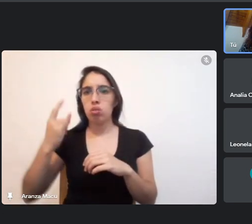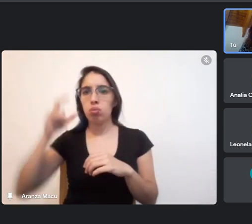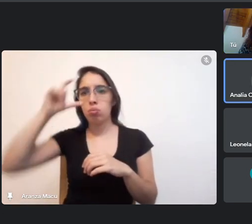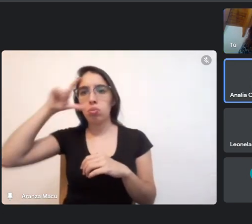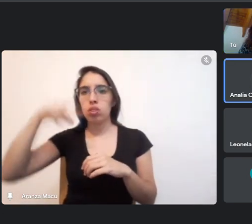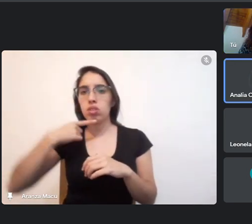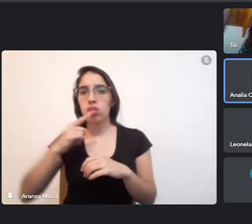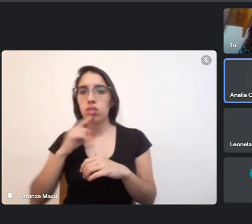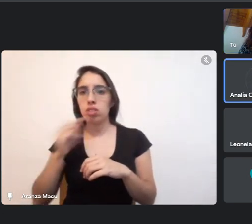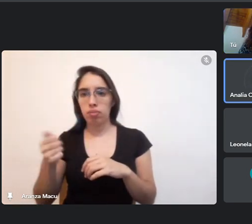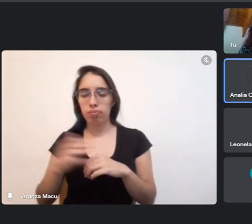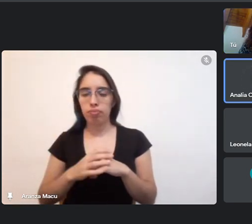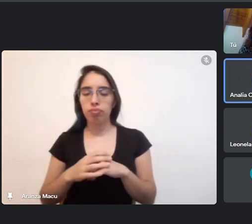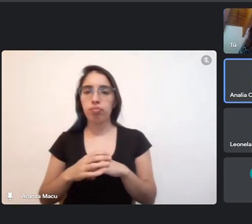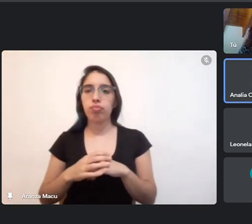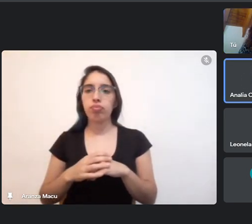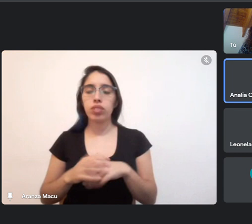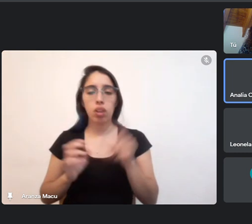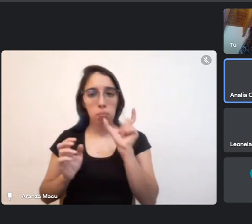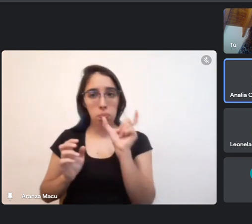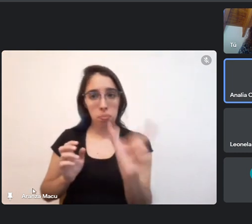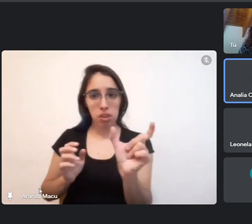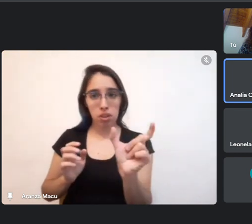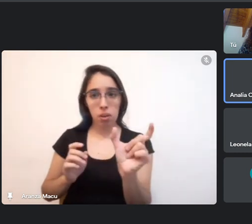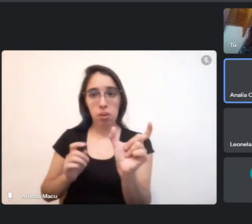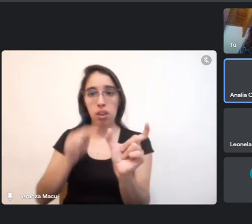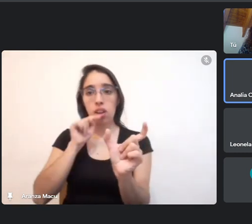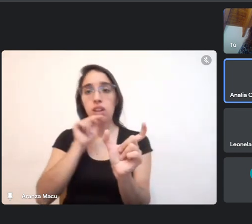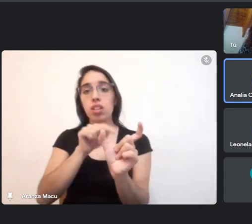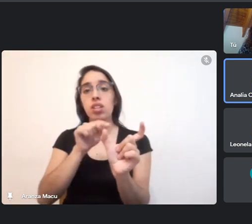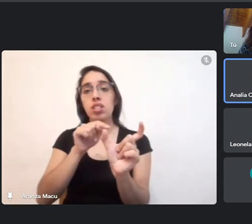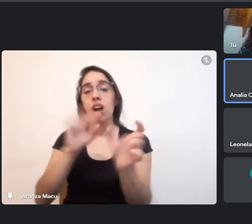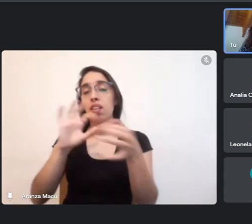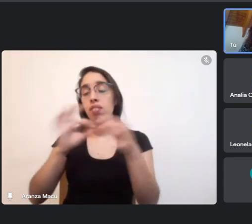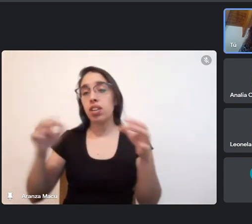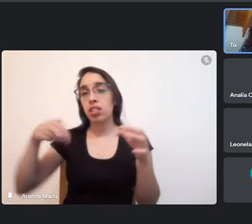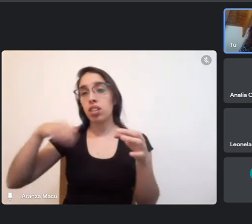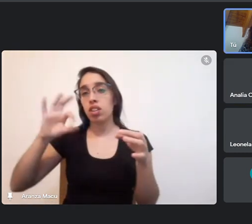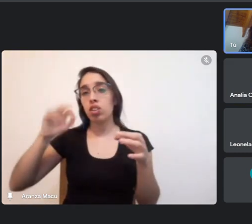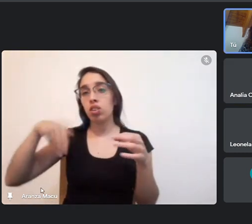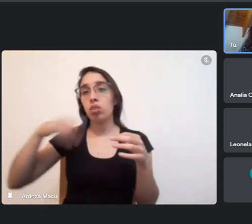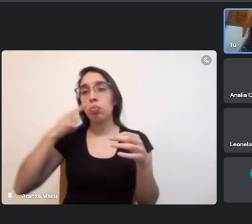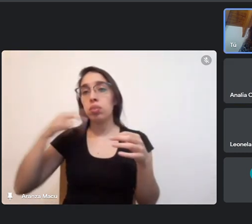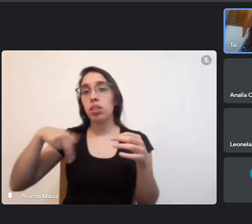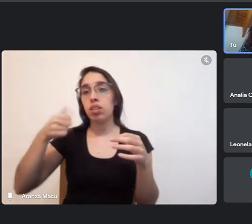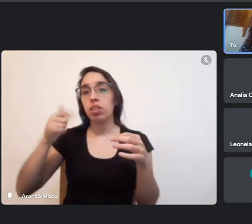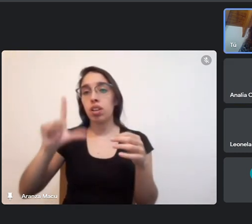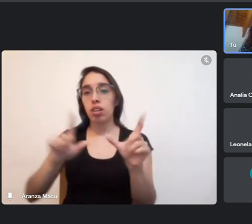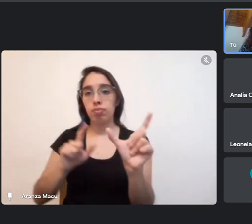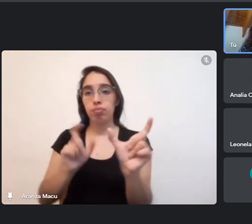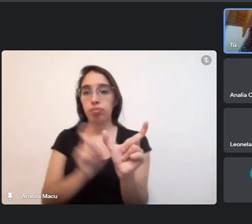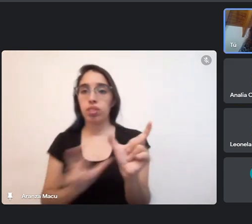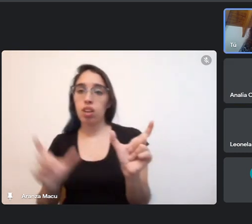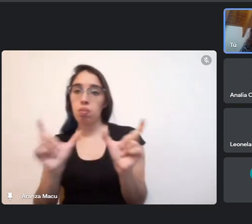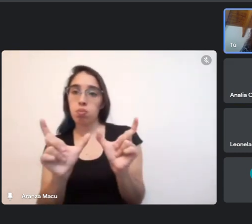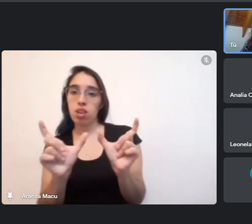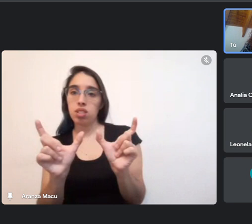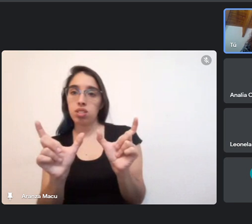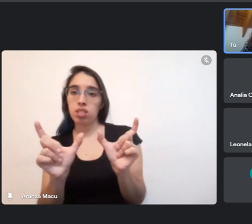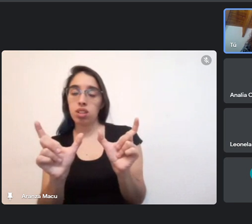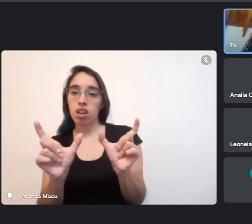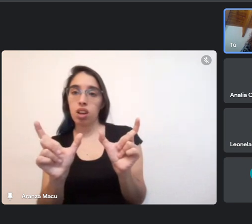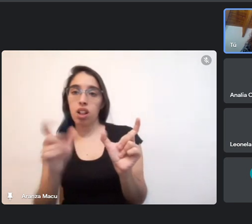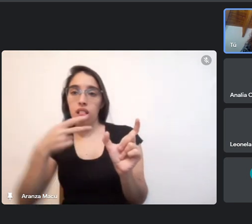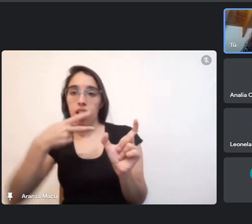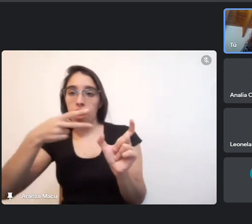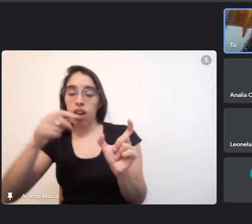la frase nominal, y después tengo la frase verbal que dice are living. O sea, tengo dos